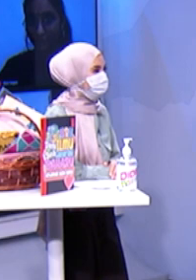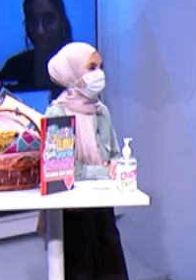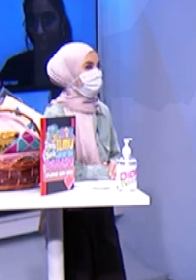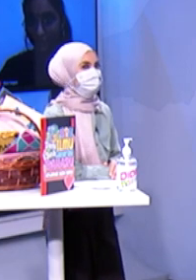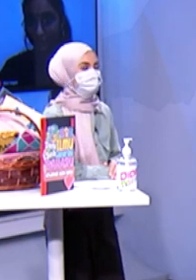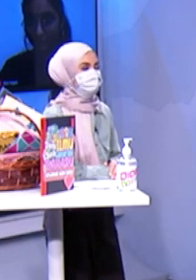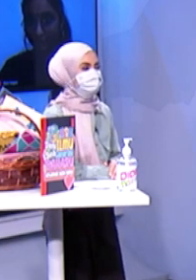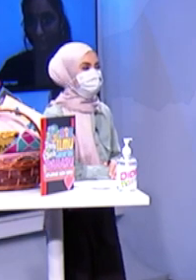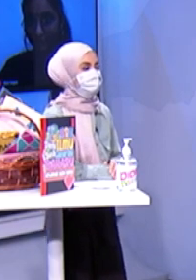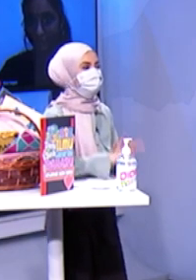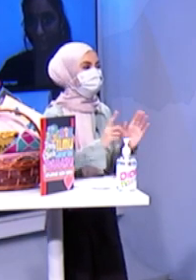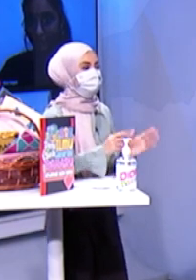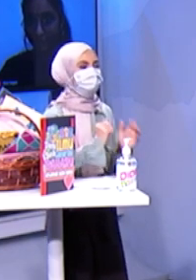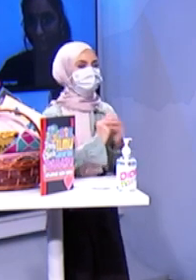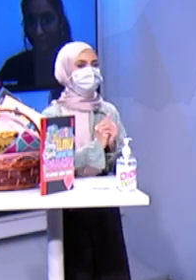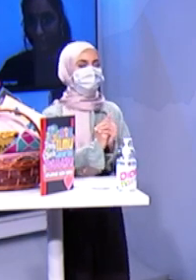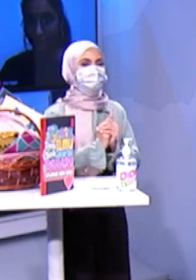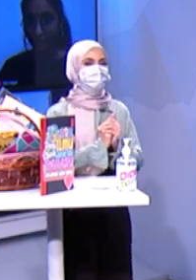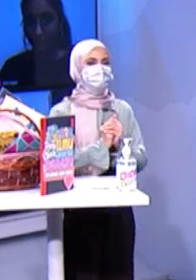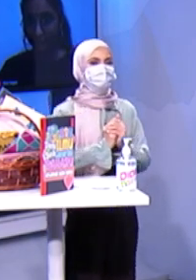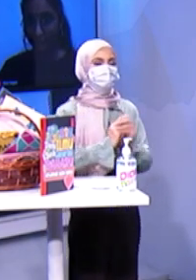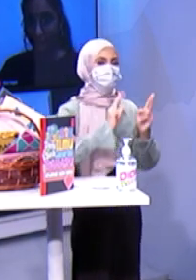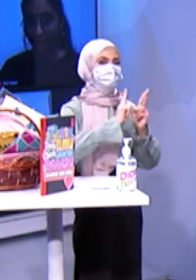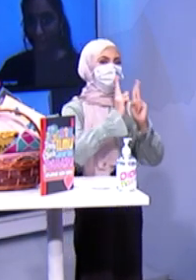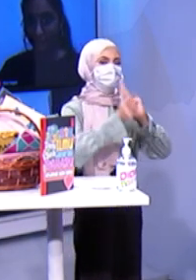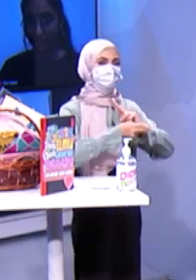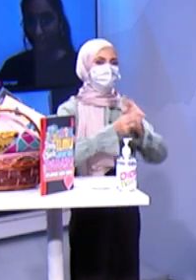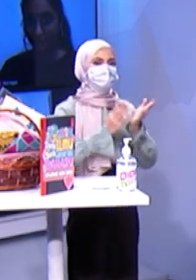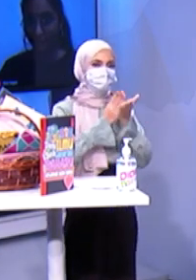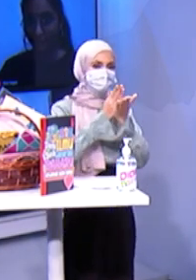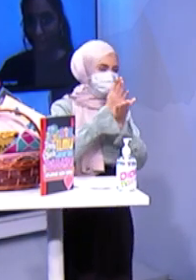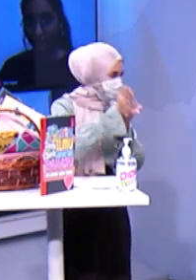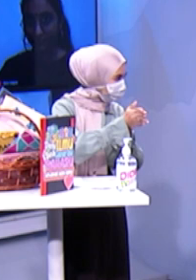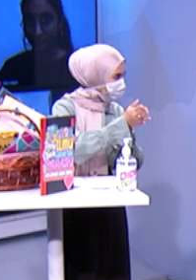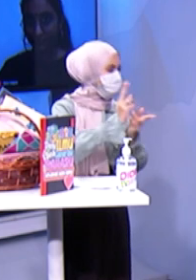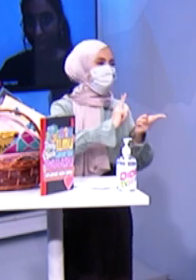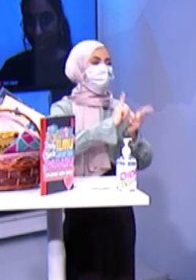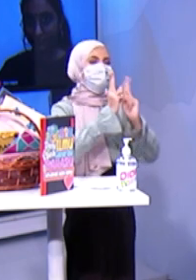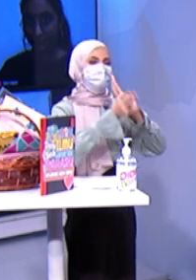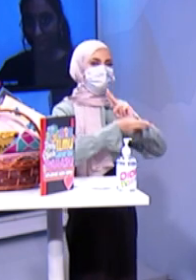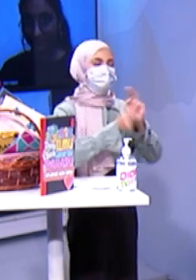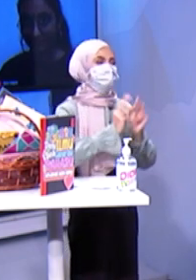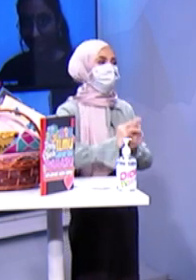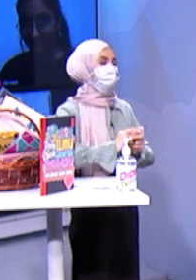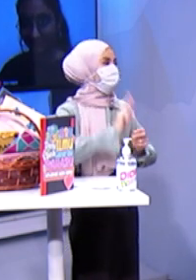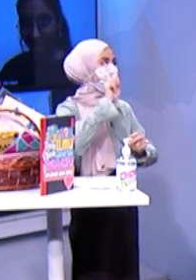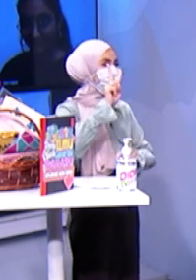ini di mana hari ini kita telepon belajar ubahan secara langsung ubahan secara